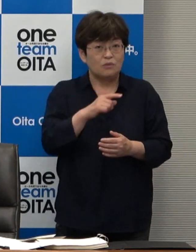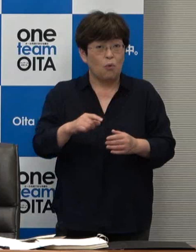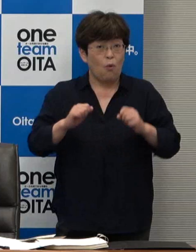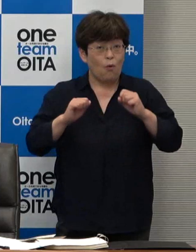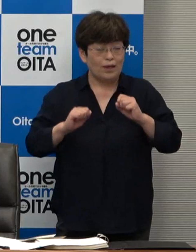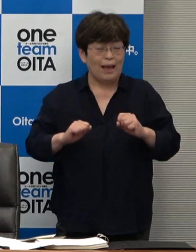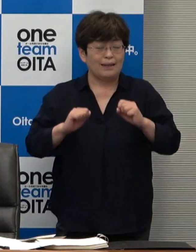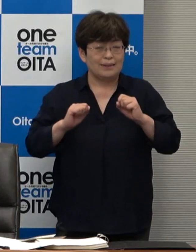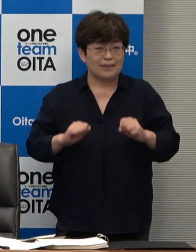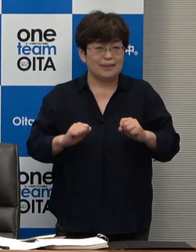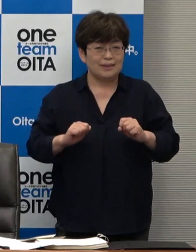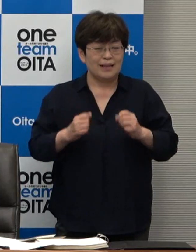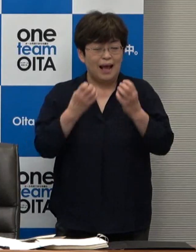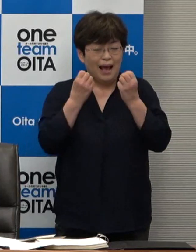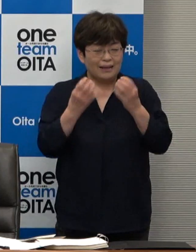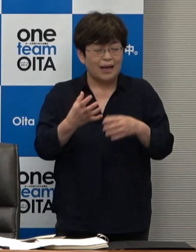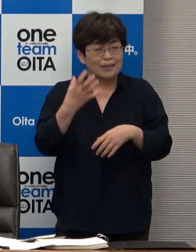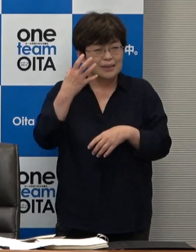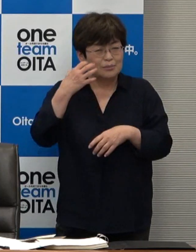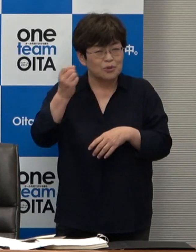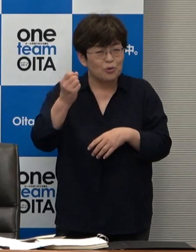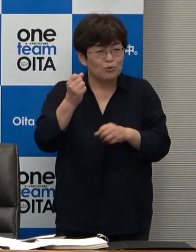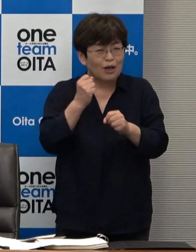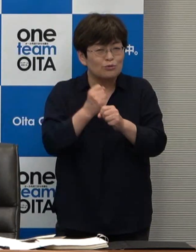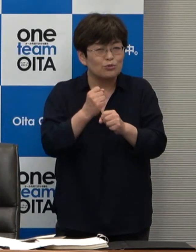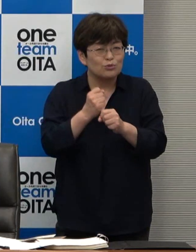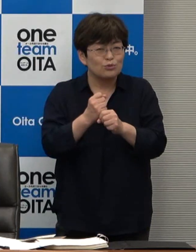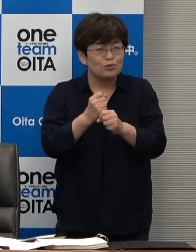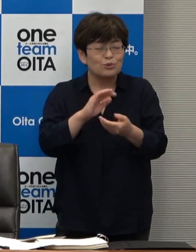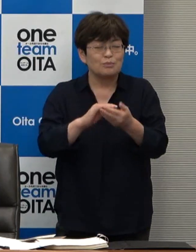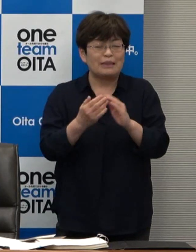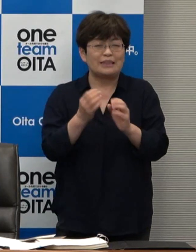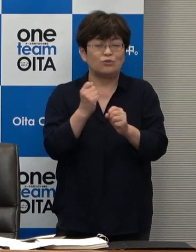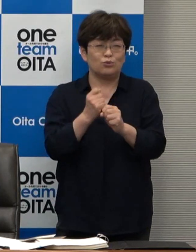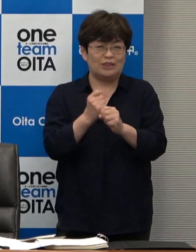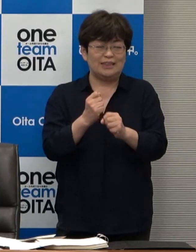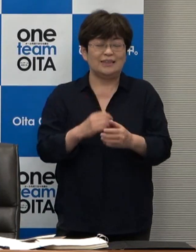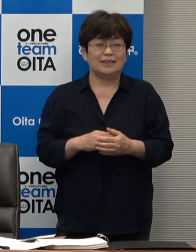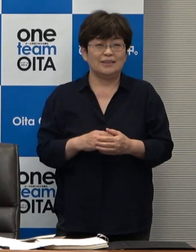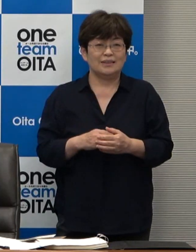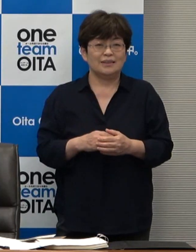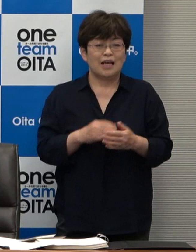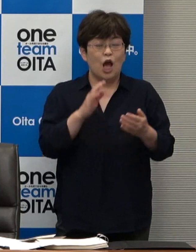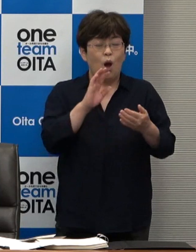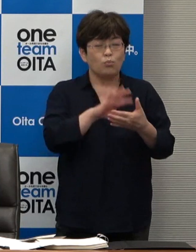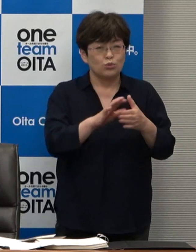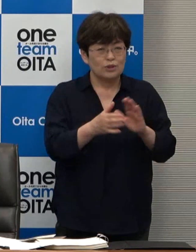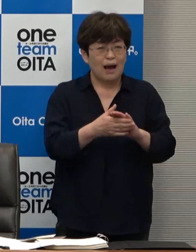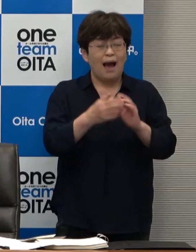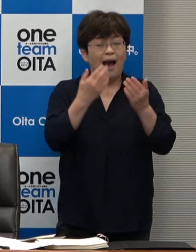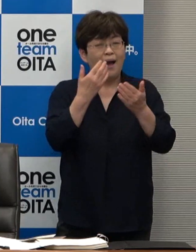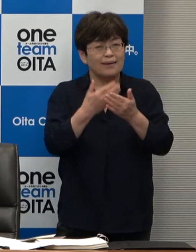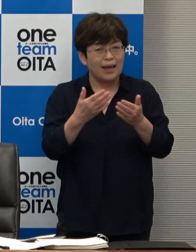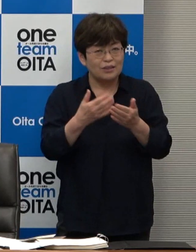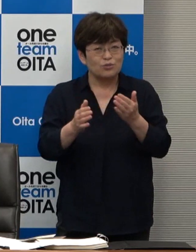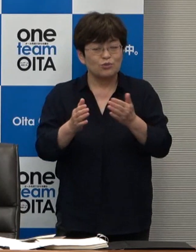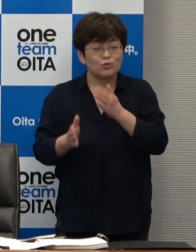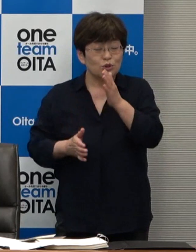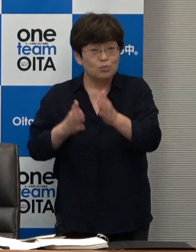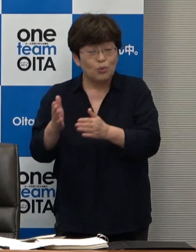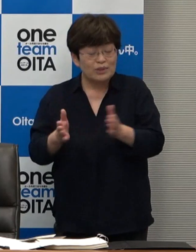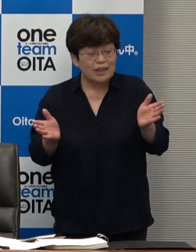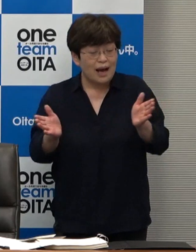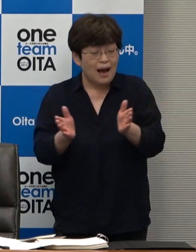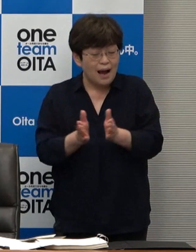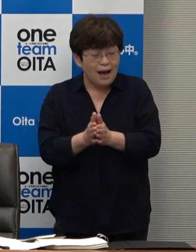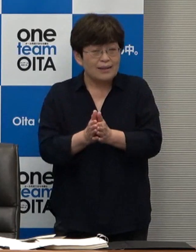に新たな魅力が生まれるまちづくりについてです。文化、芸術、スポーツが融合した新たな大分の魅力を